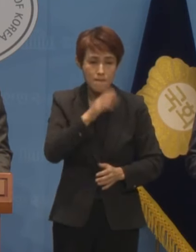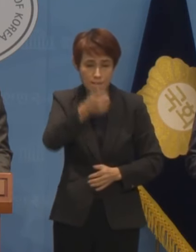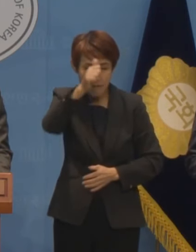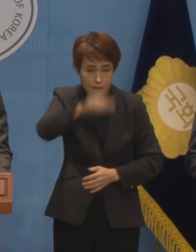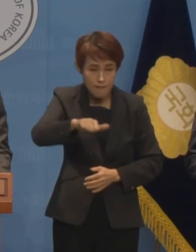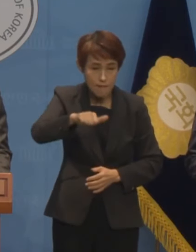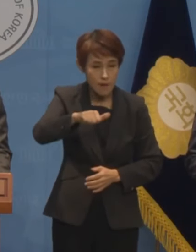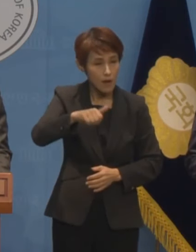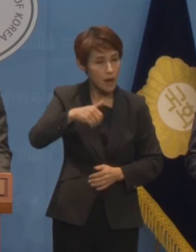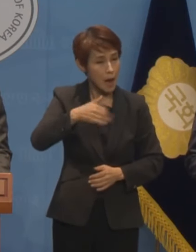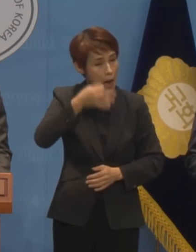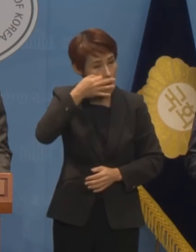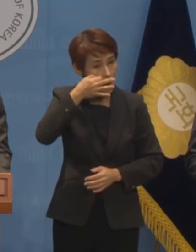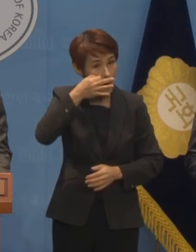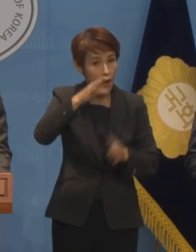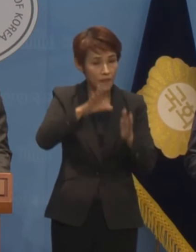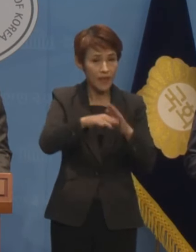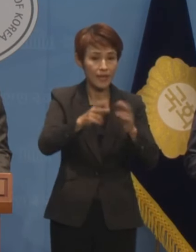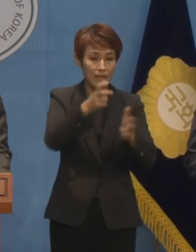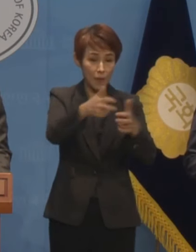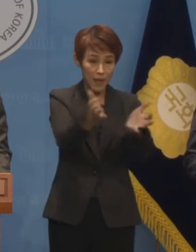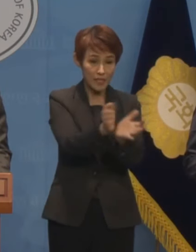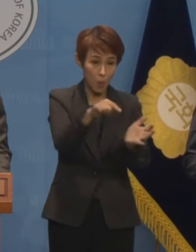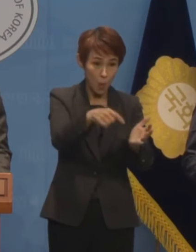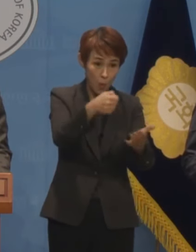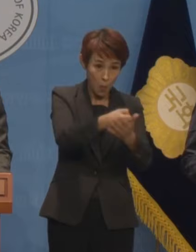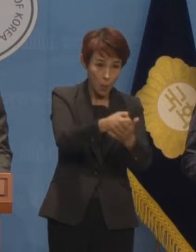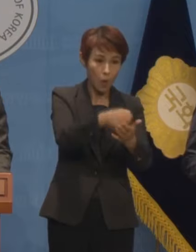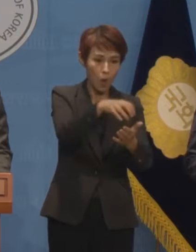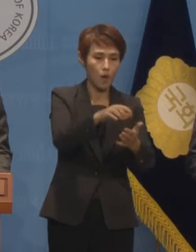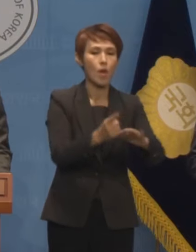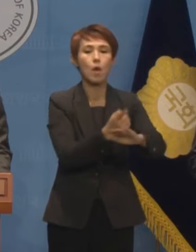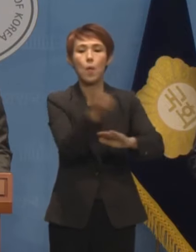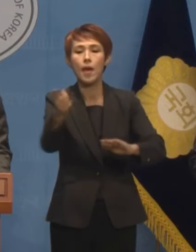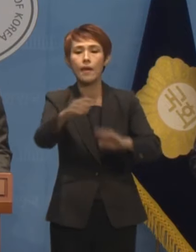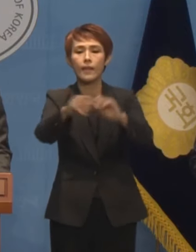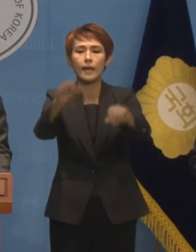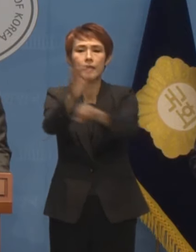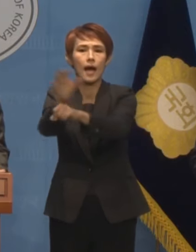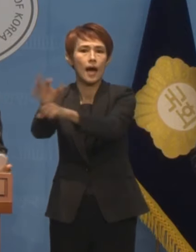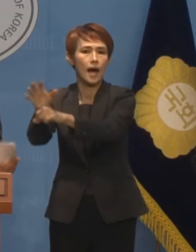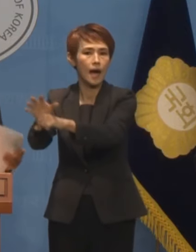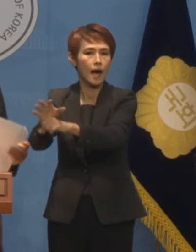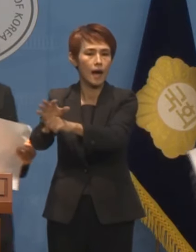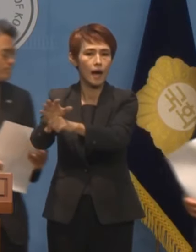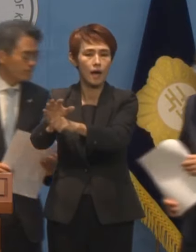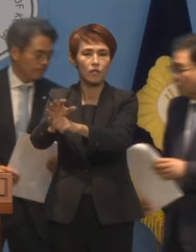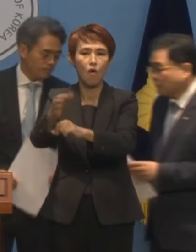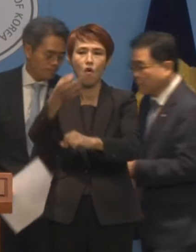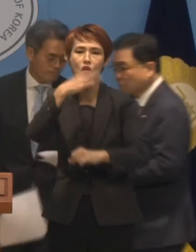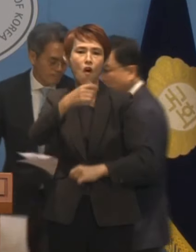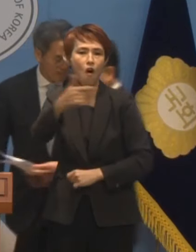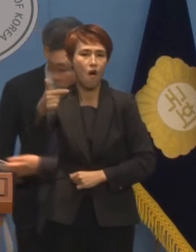아닌 산단 바깥 땅을 사는 것이 이익이라는 것이 전문가들의 의견입니다.